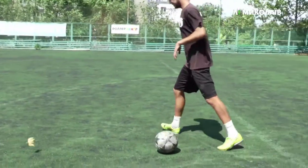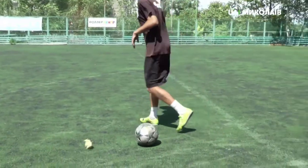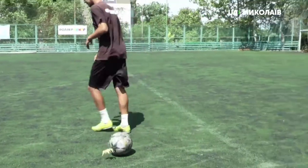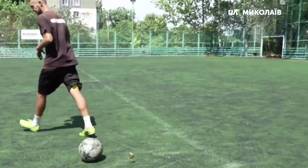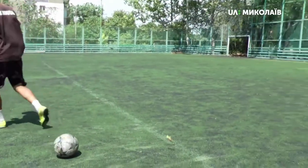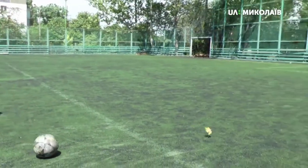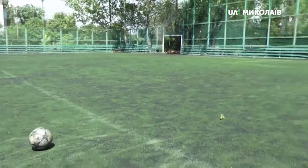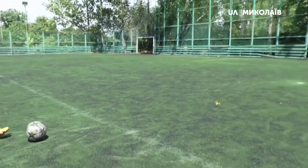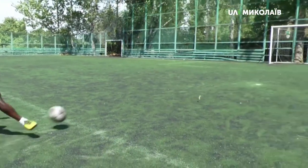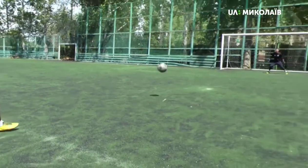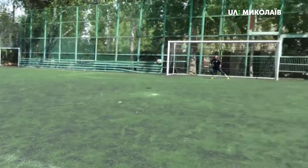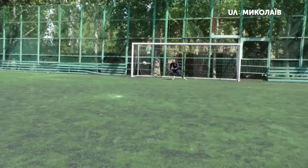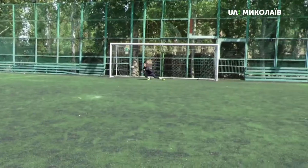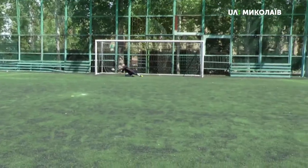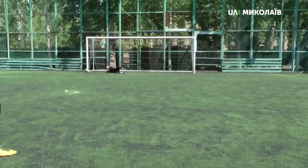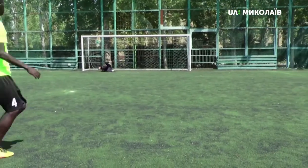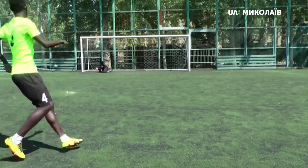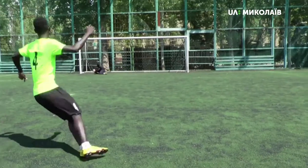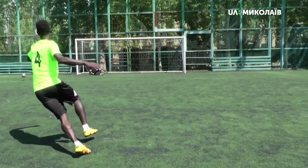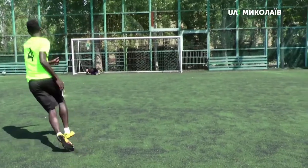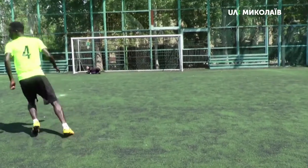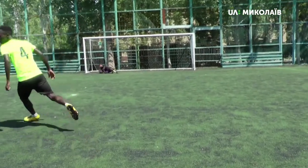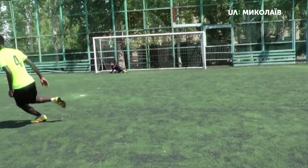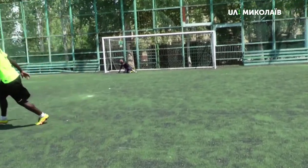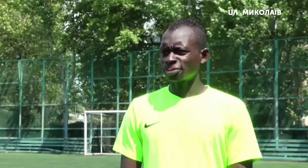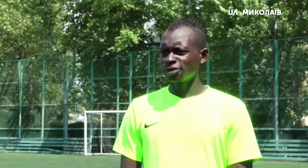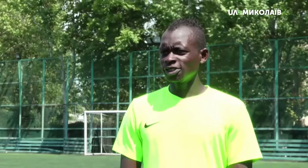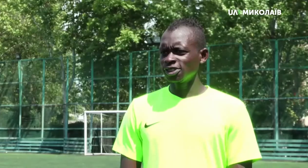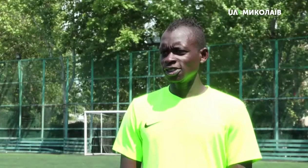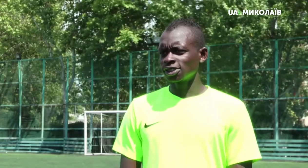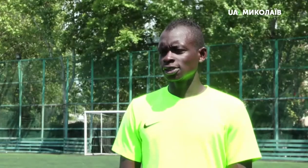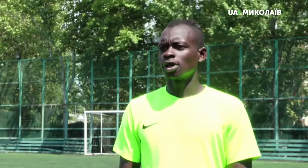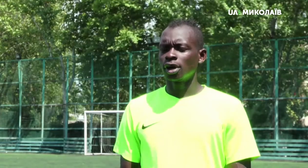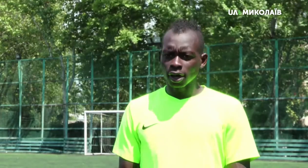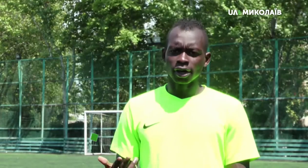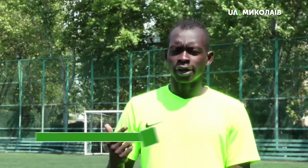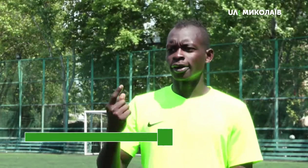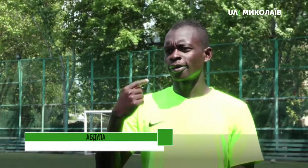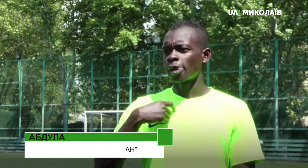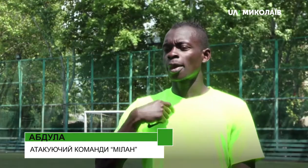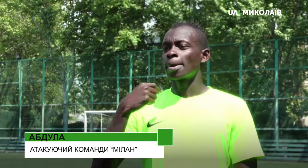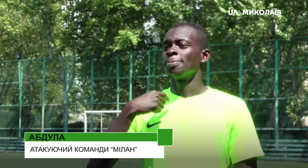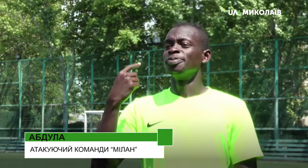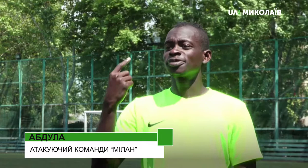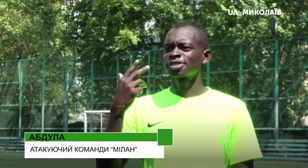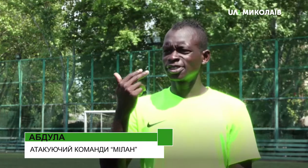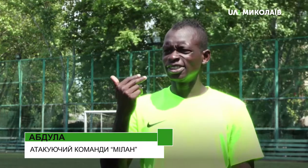колектив. Абдулла відразу залишив рідну Гамбію, отримавши запрошення з України. Перше, коли я сюди приїхав, страшно